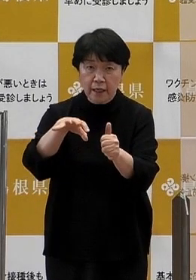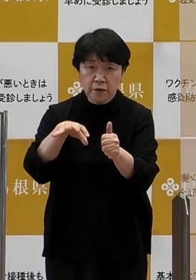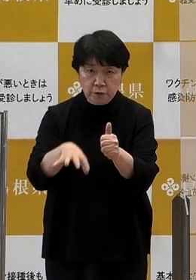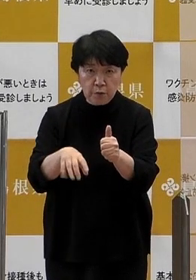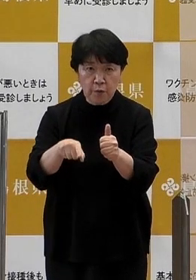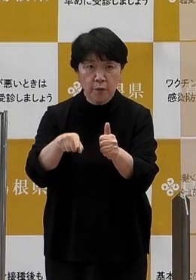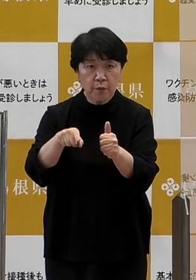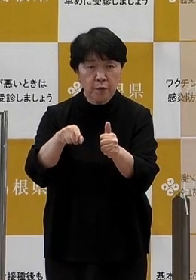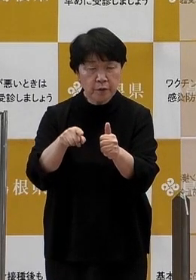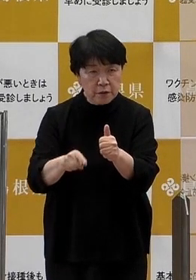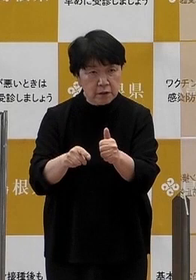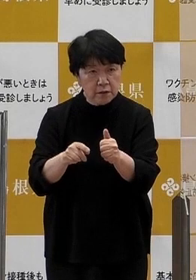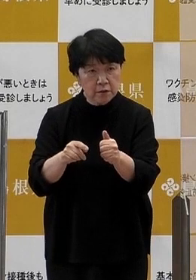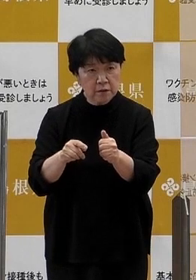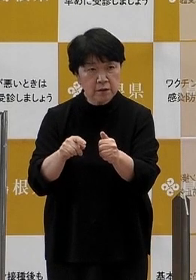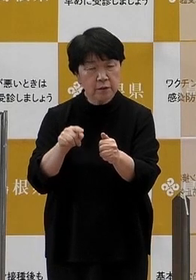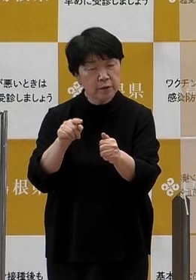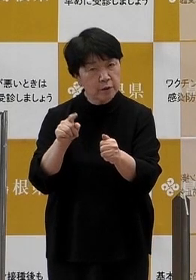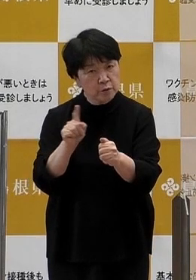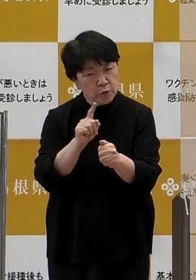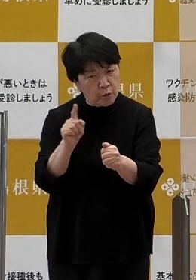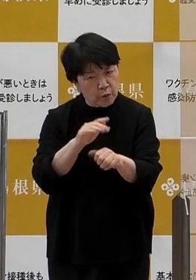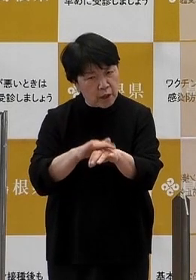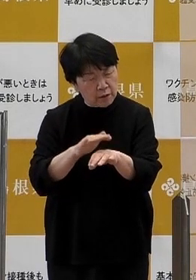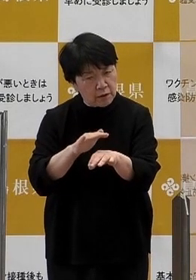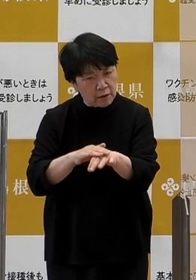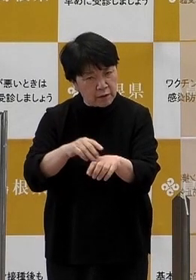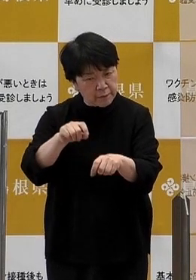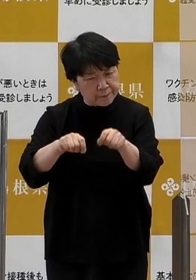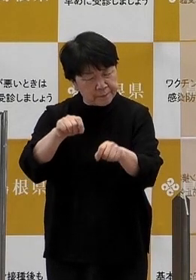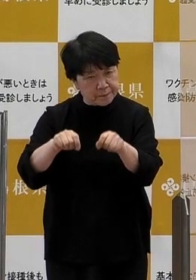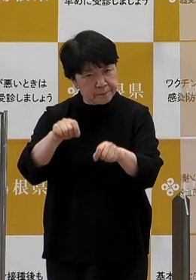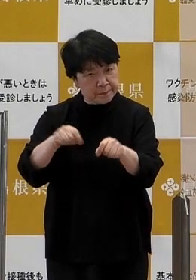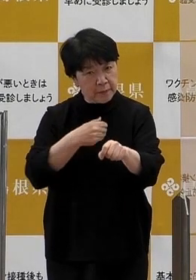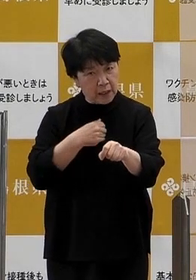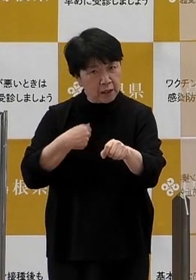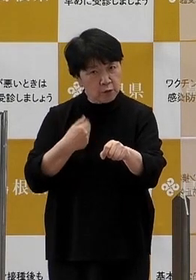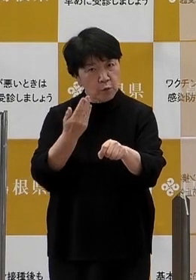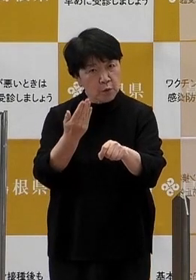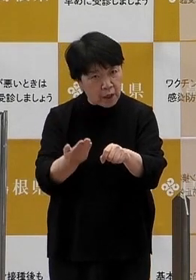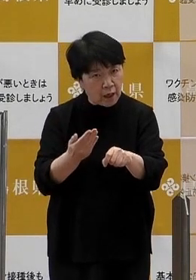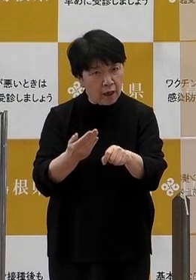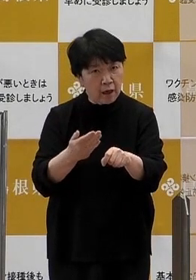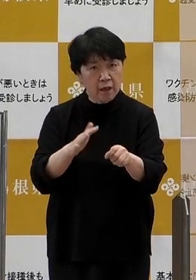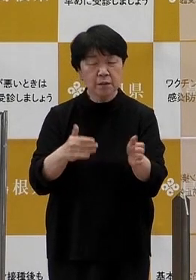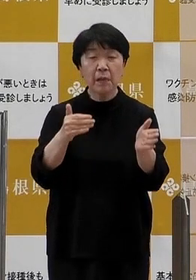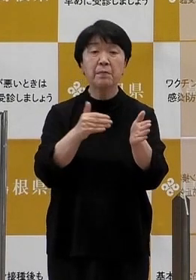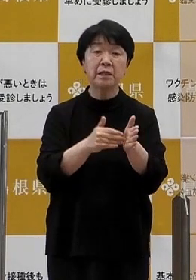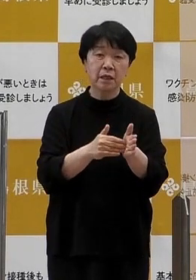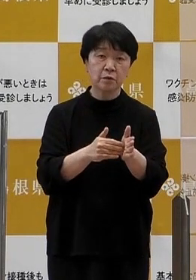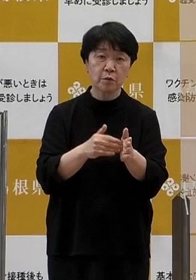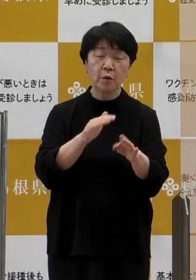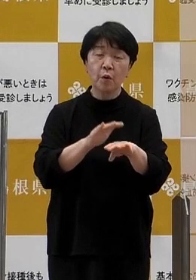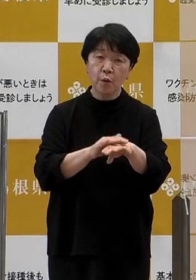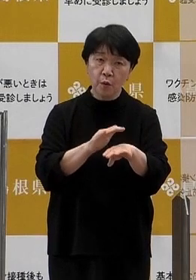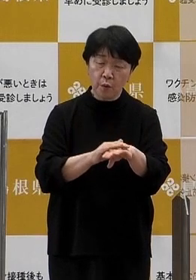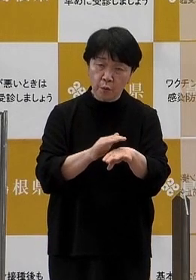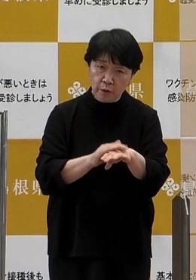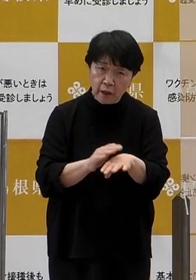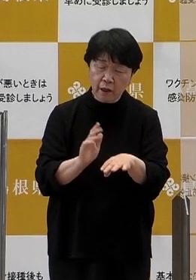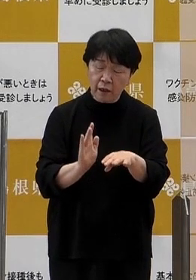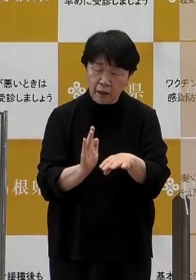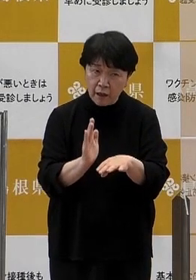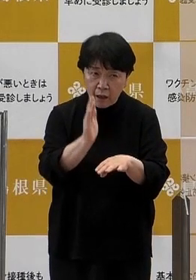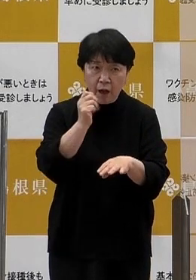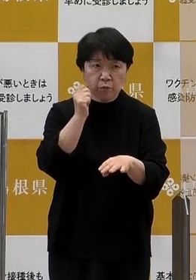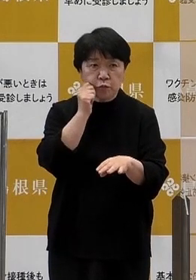って、一定程度コントロールしていくというこれまでのやり方が崩れかねないような数字だというふう